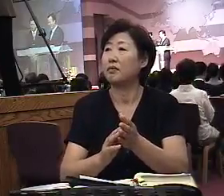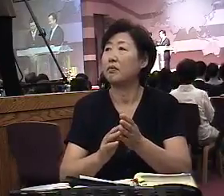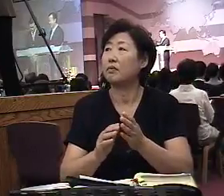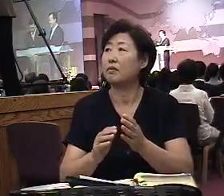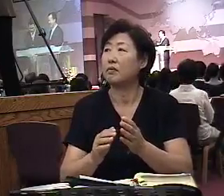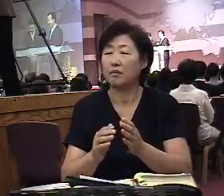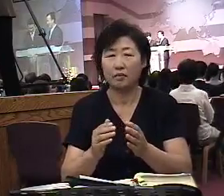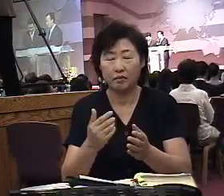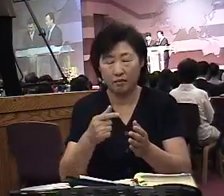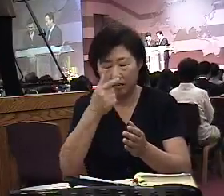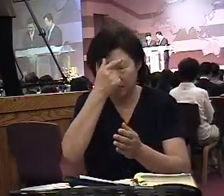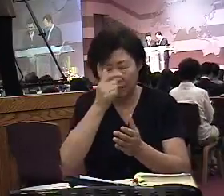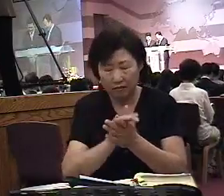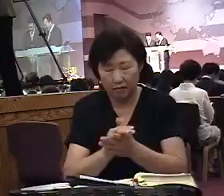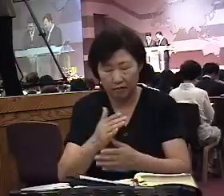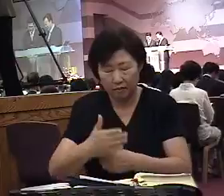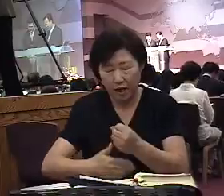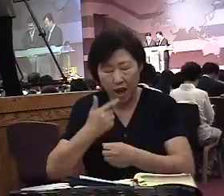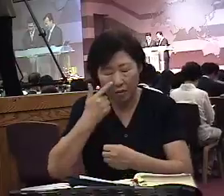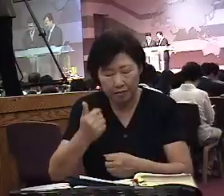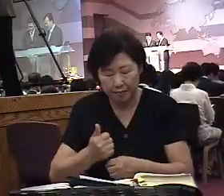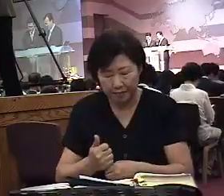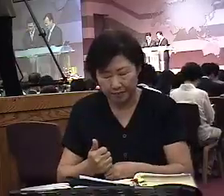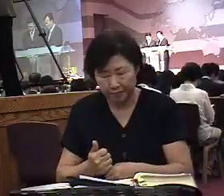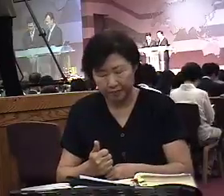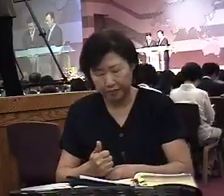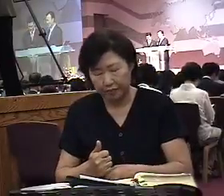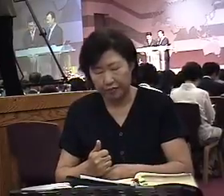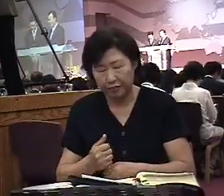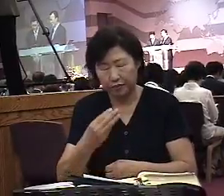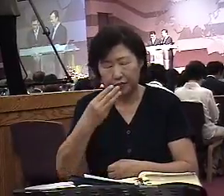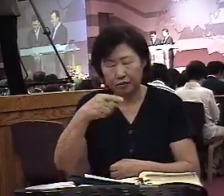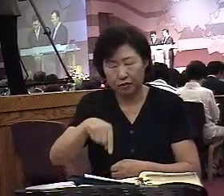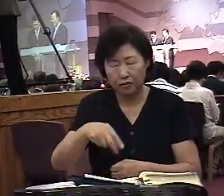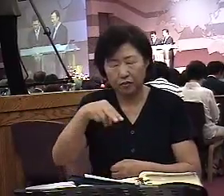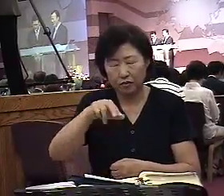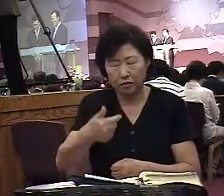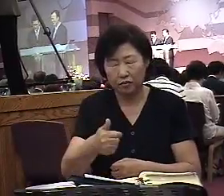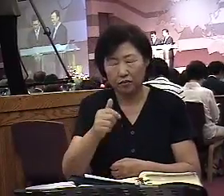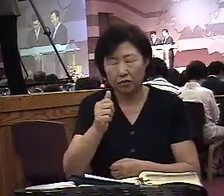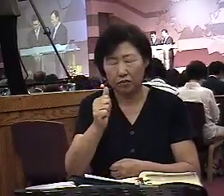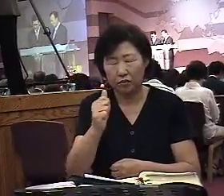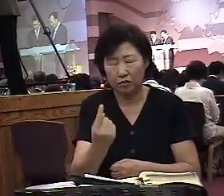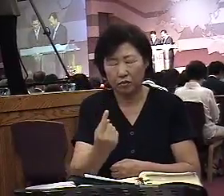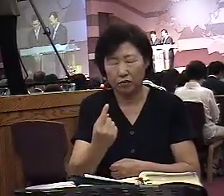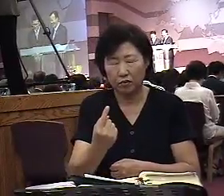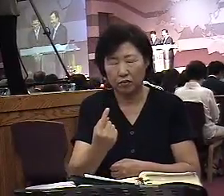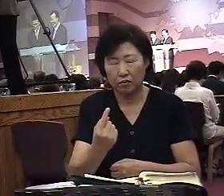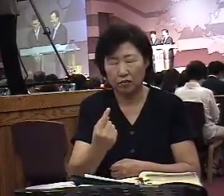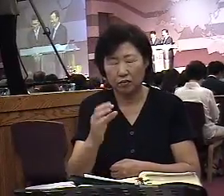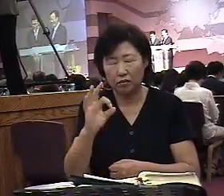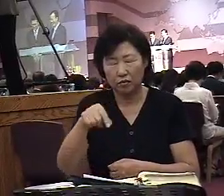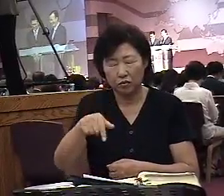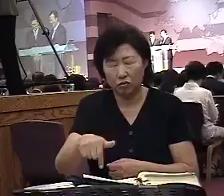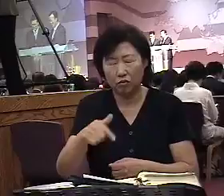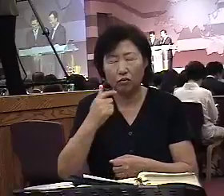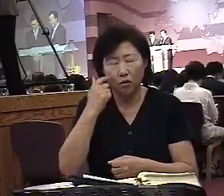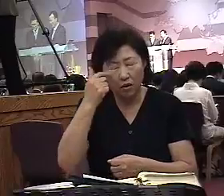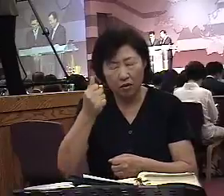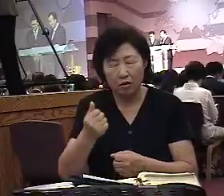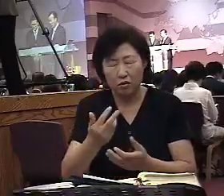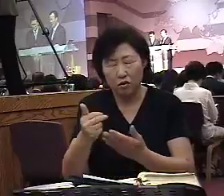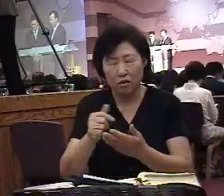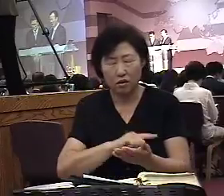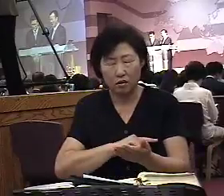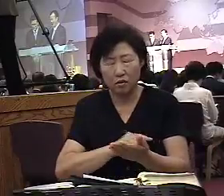제가 기도하겠습니다. 하나님 아버지, 유지룡 목사님을 주님의 이름으로 축복합니다. 하나님의